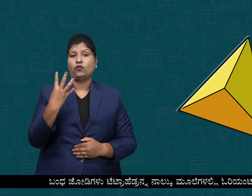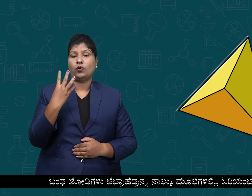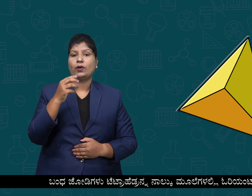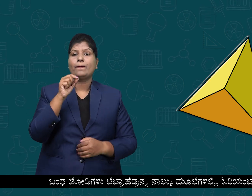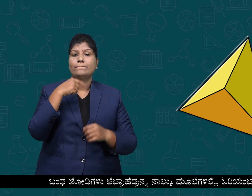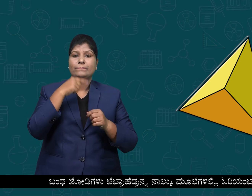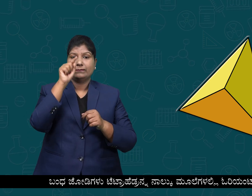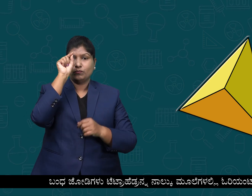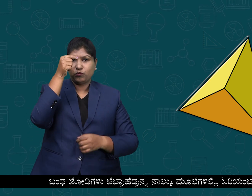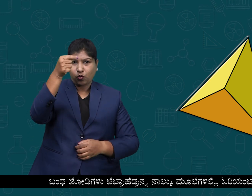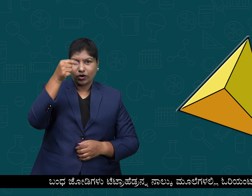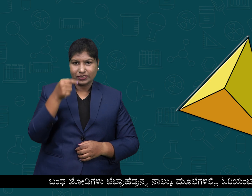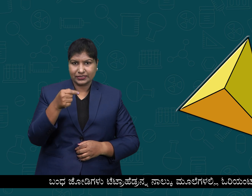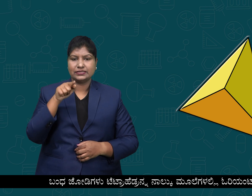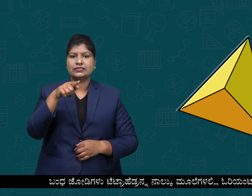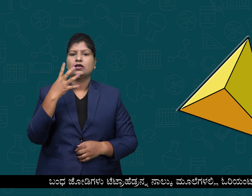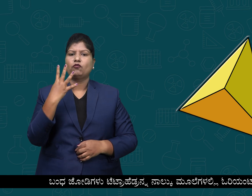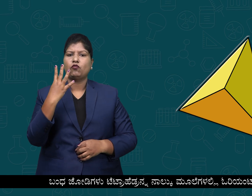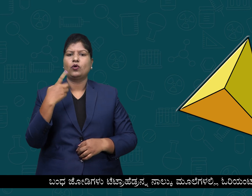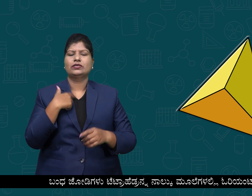ಟೆಟ್ರಾಹೆಡ್ರನ್ನ 4 ಮೂಲೆಗಳಲ್ಲಿ ಓರಿಯೆಂಟ್ ಆಗುತ್ತವೆ.